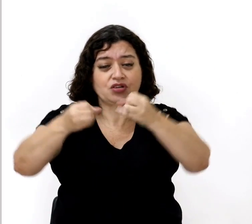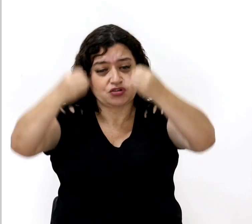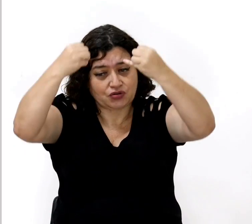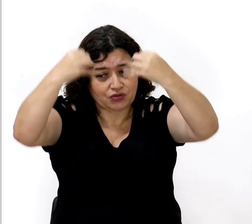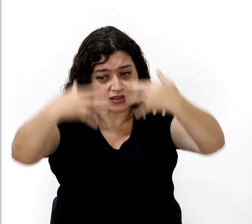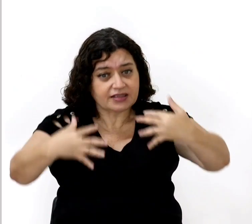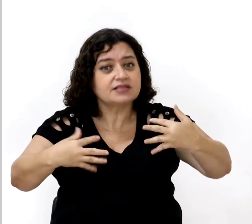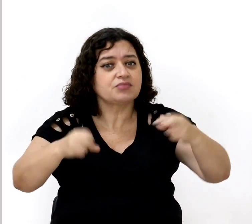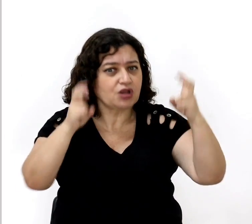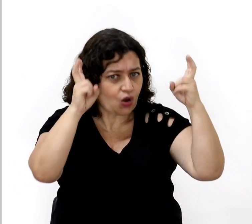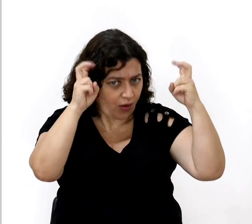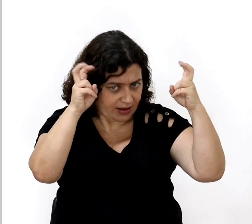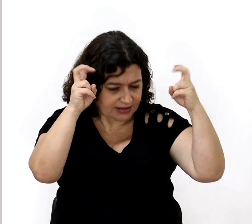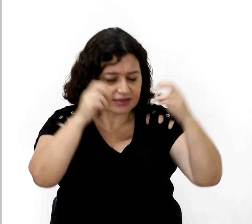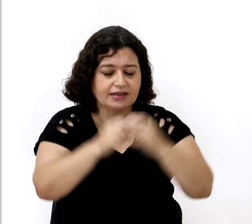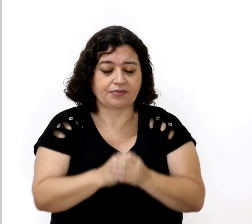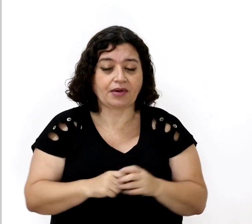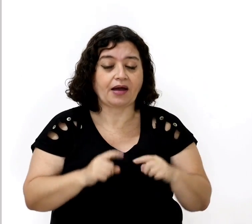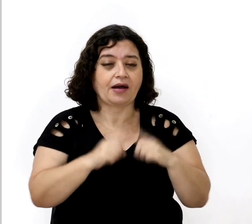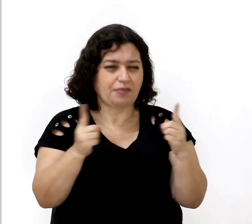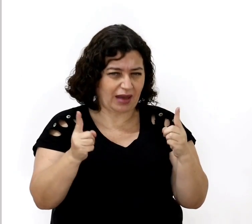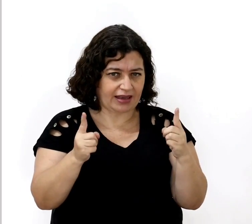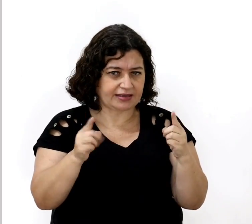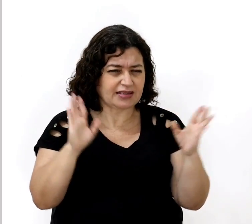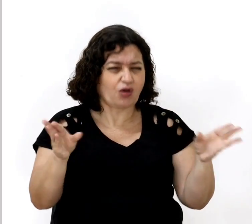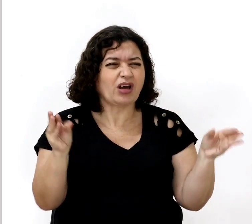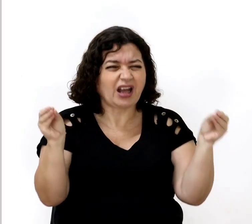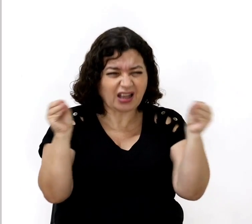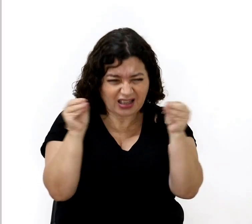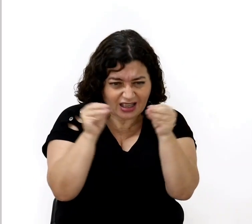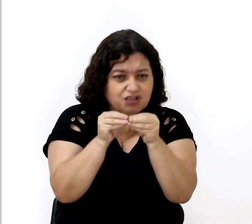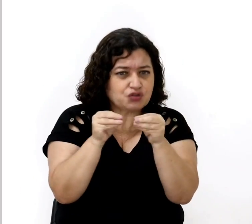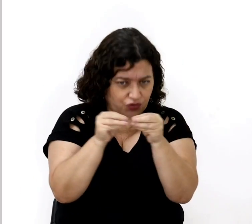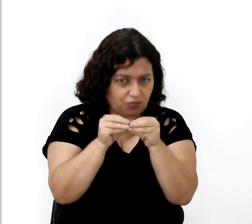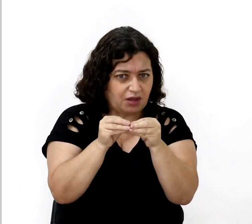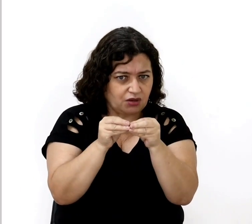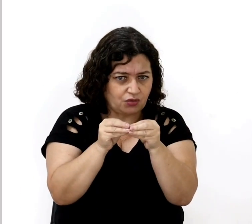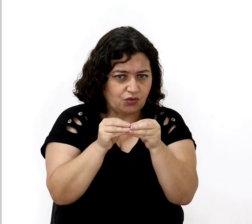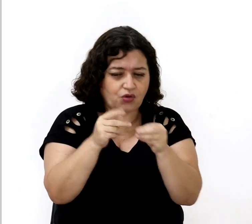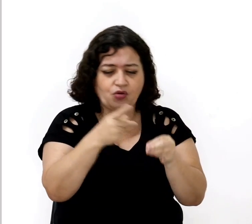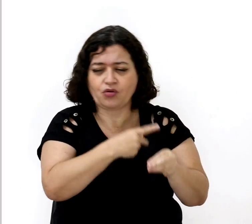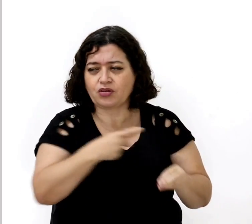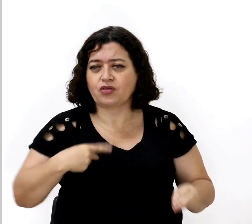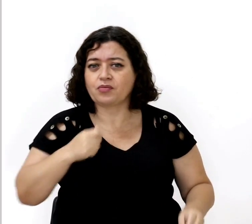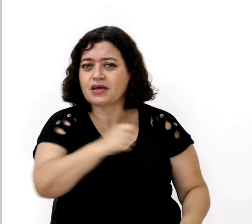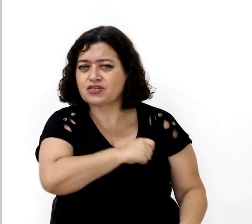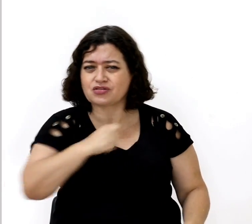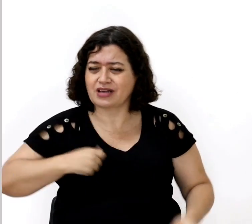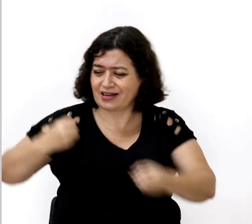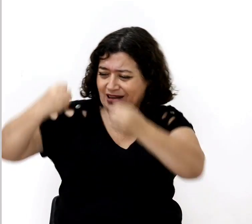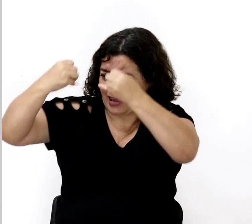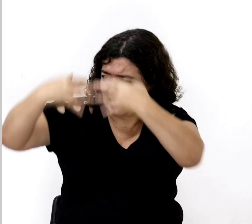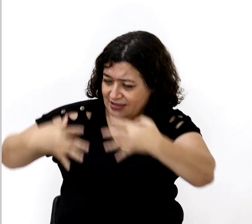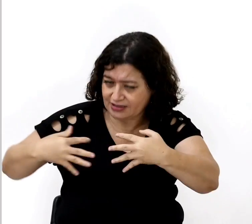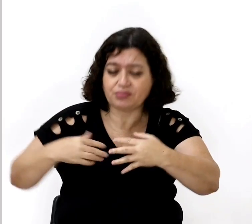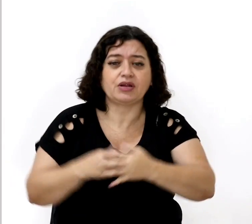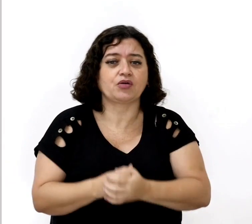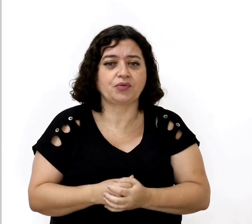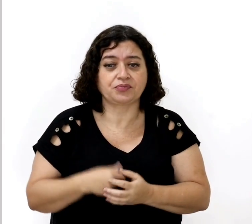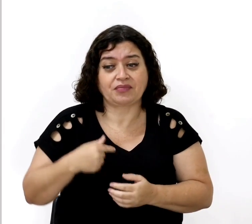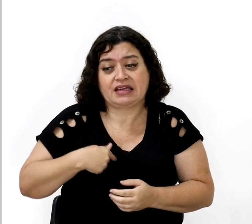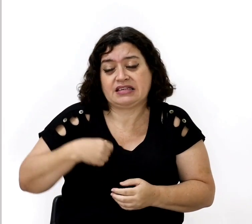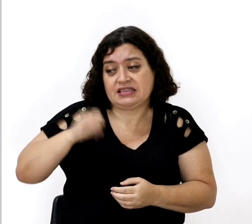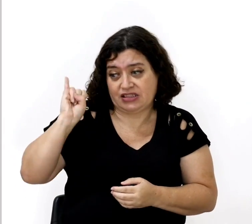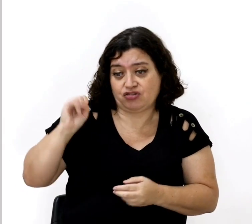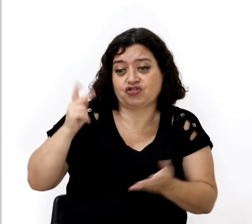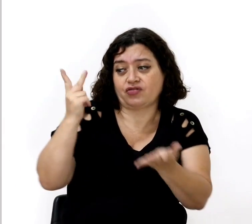isso. Mas para a gente, assim, pormenorizar aqui, nisso que o pastor Alain acabou de explicar, pastor Alain, me corrija se eu